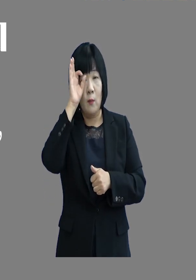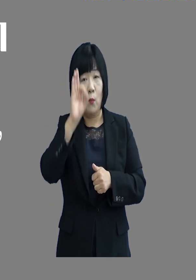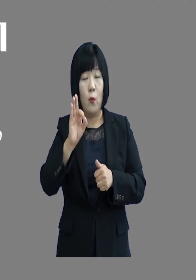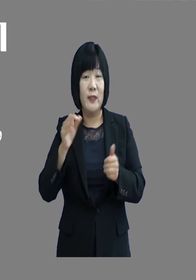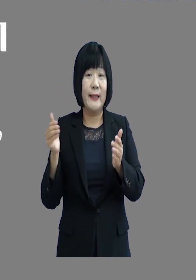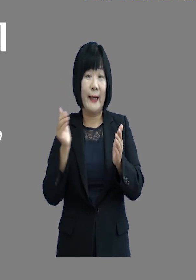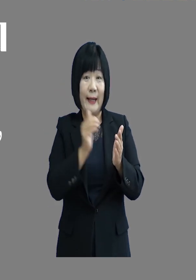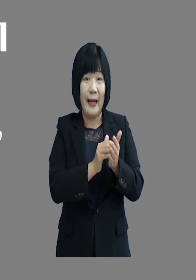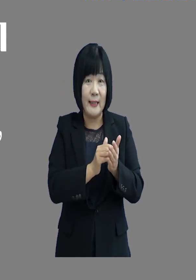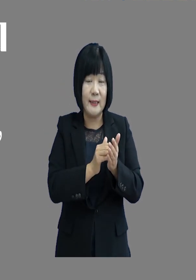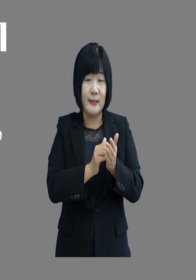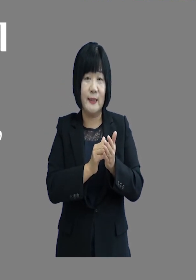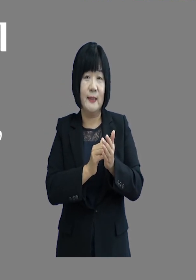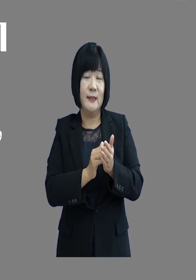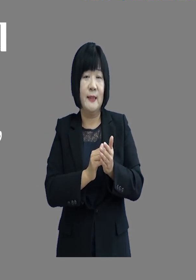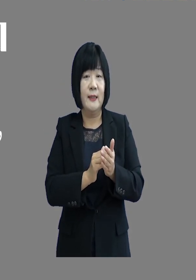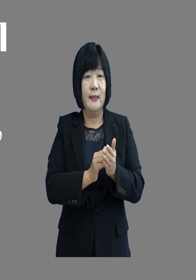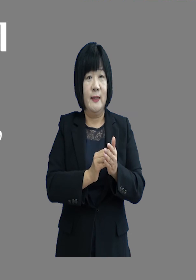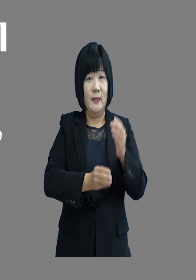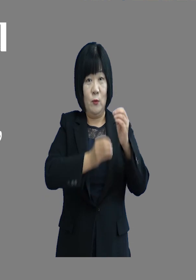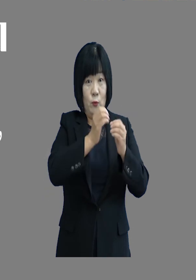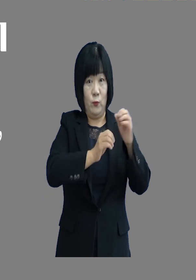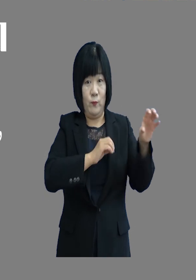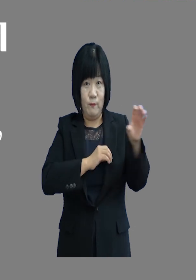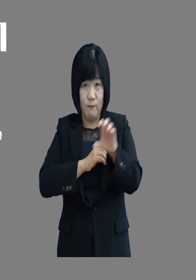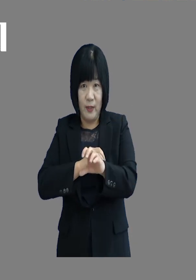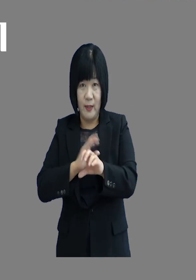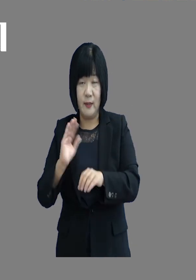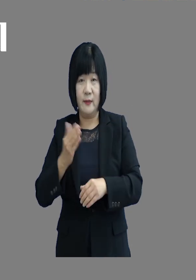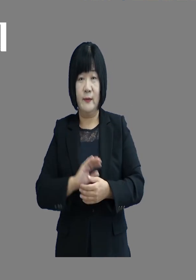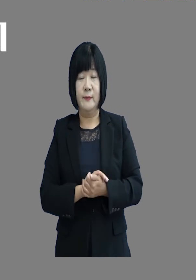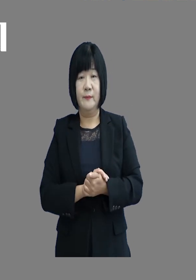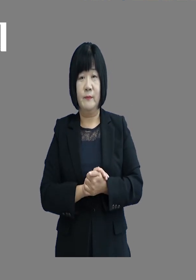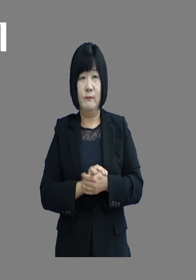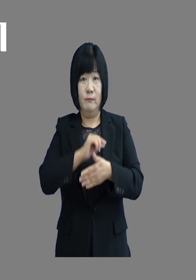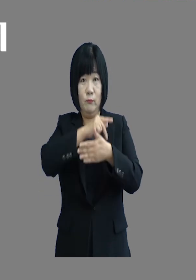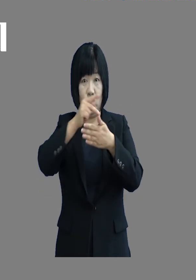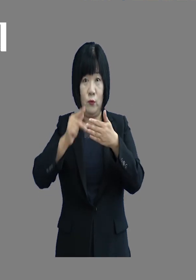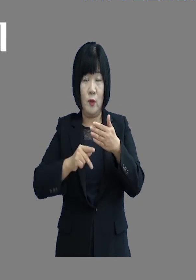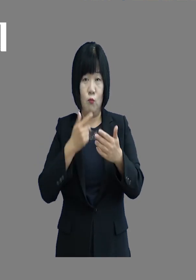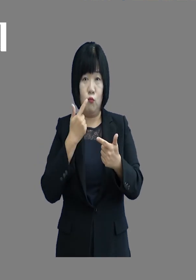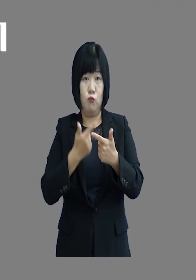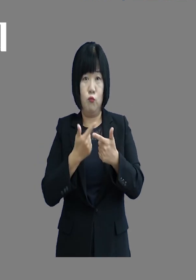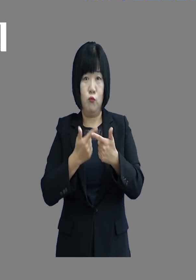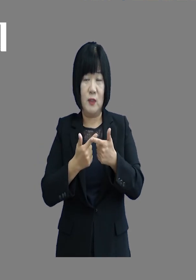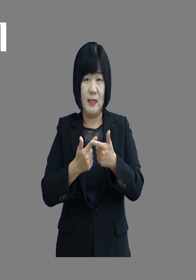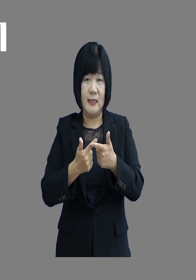작가의 동명 에세이에서 차용해왔습니다. 이